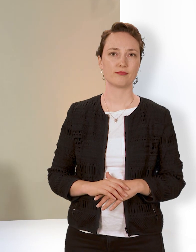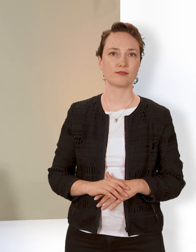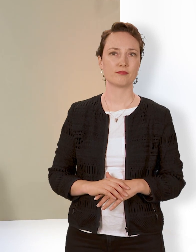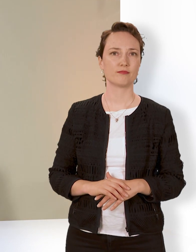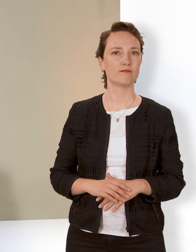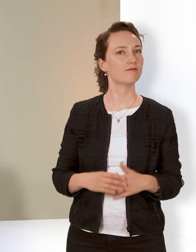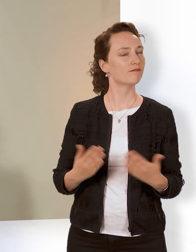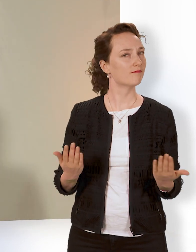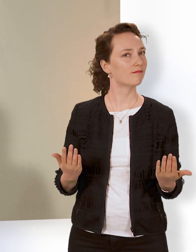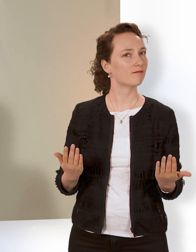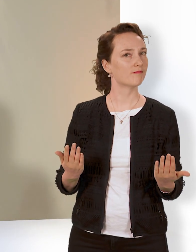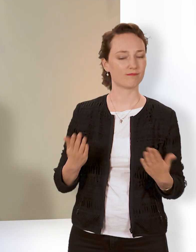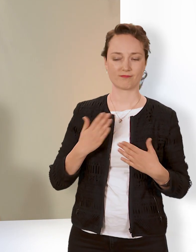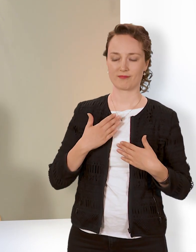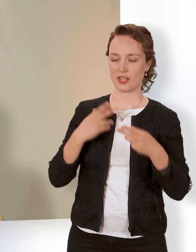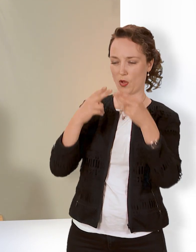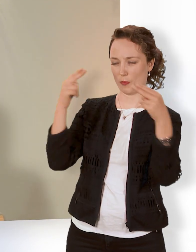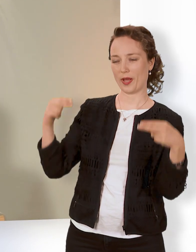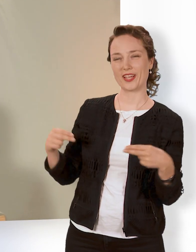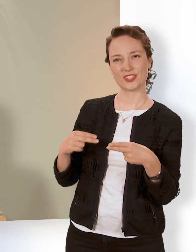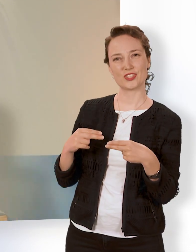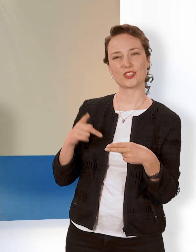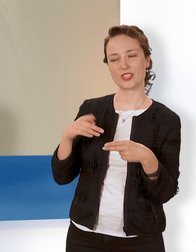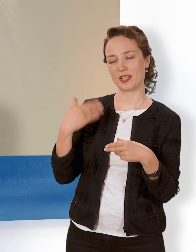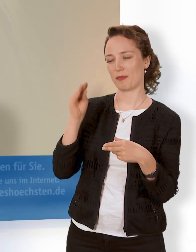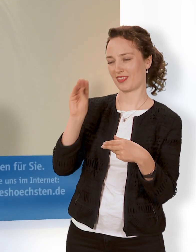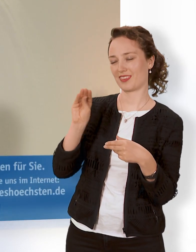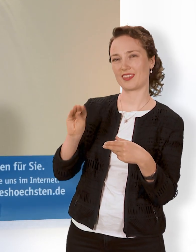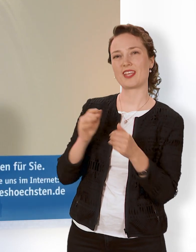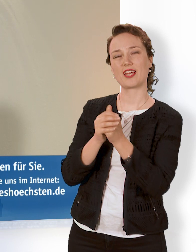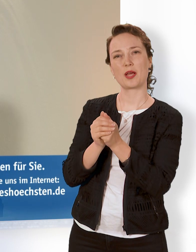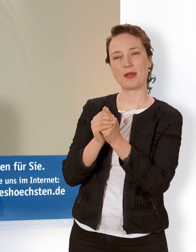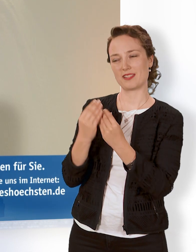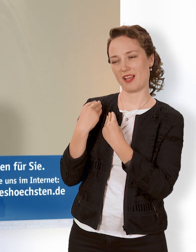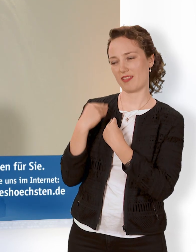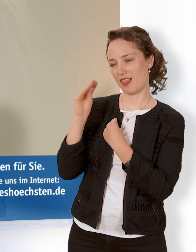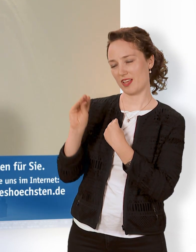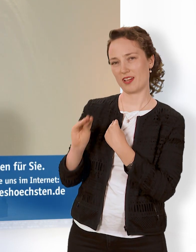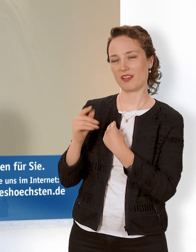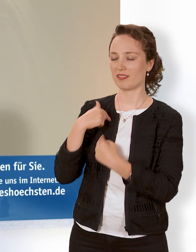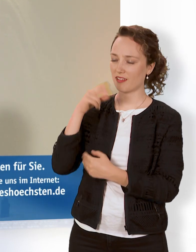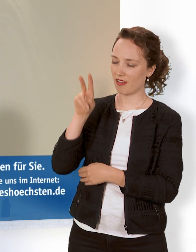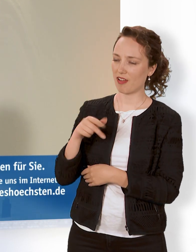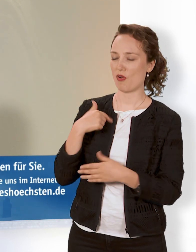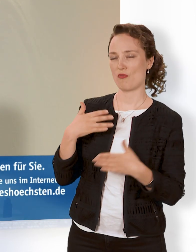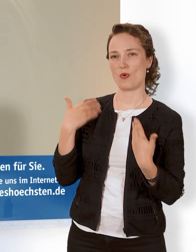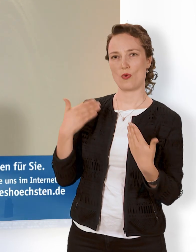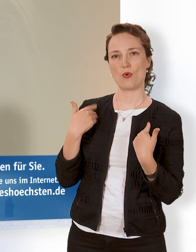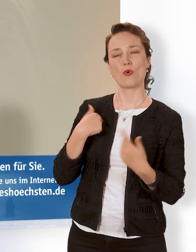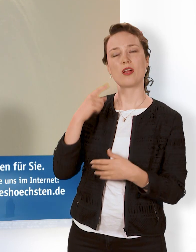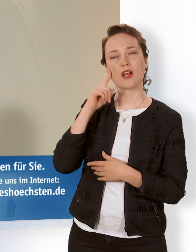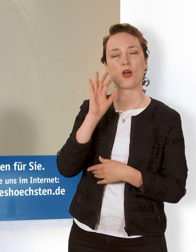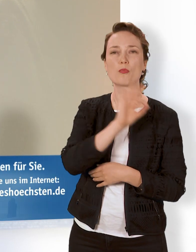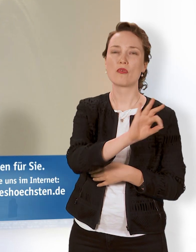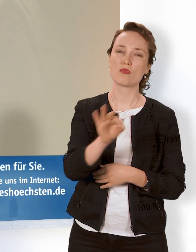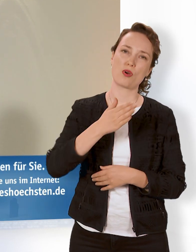genügen. Wenn ich bei uns auf der Homepage die Gebetsanliegen lese, dann freut mich das. Ich glaube, es tut Ihnen gut, wenn viele